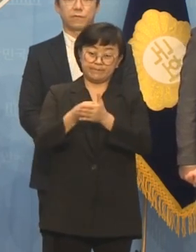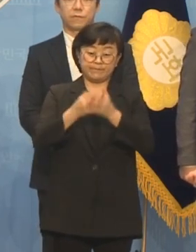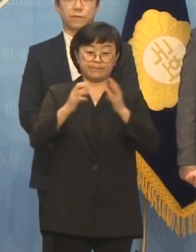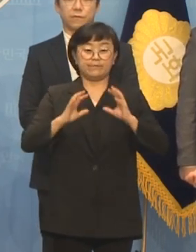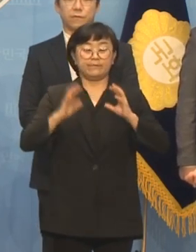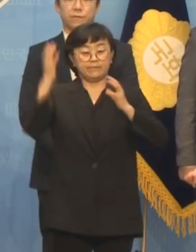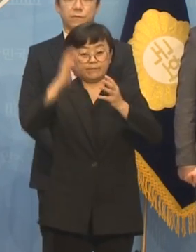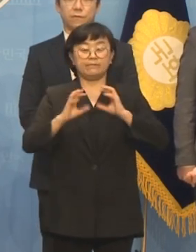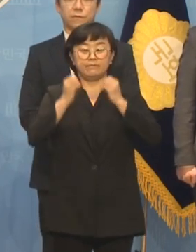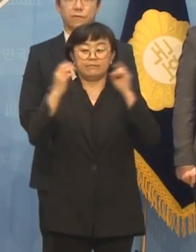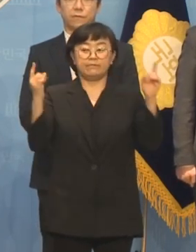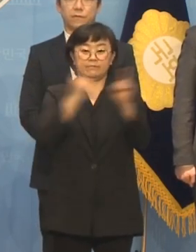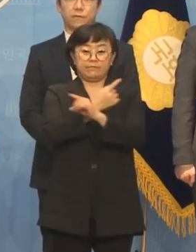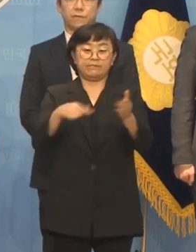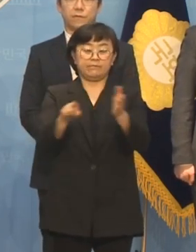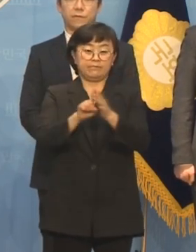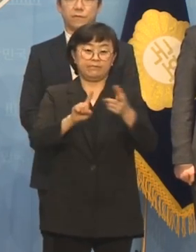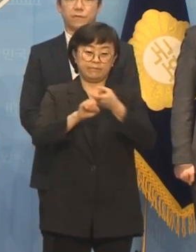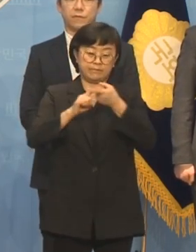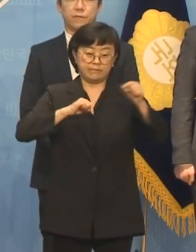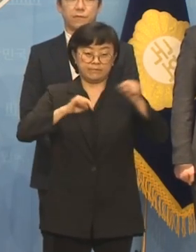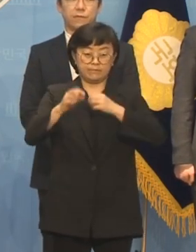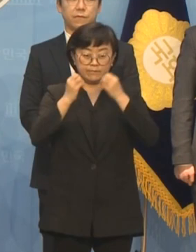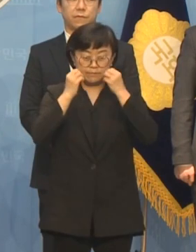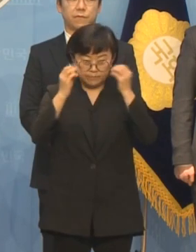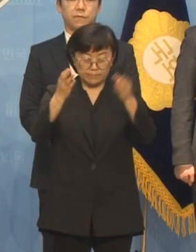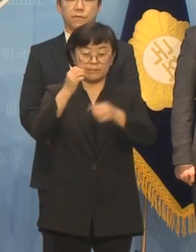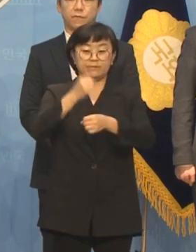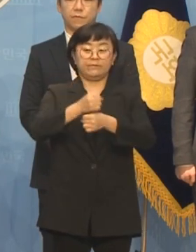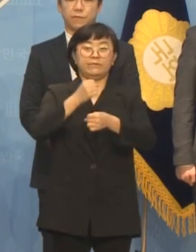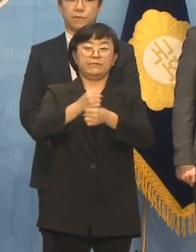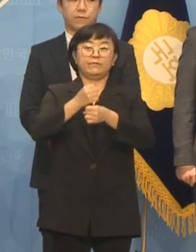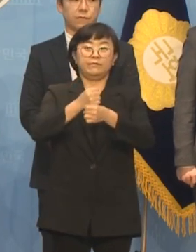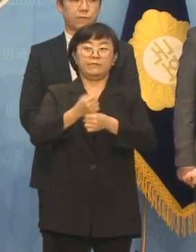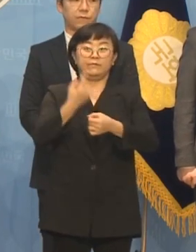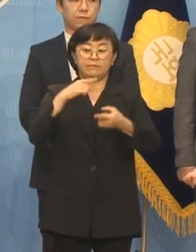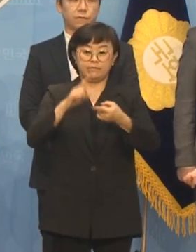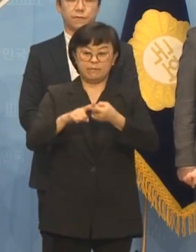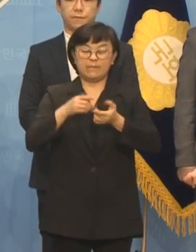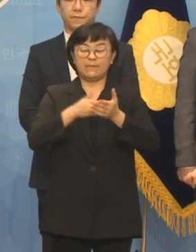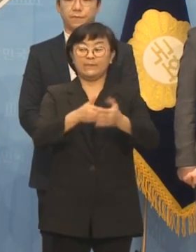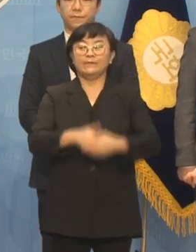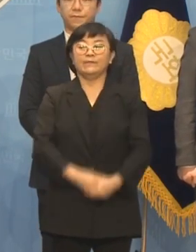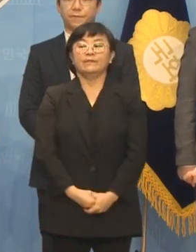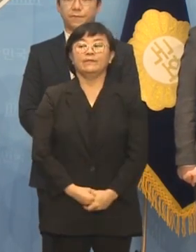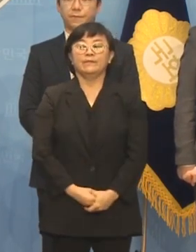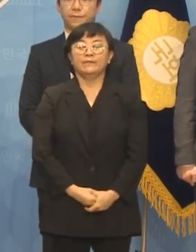대한민국의 혁신을 이끌 연합정치의 모델을 새롭게 만들자는 합리적 제안입니다.